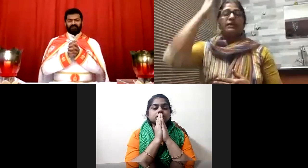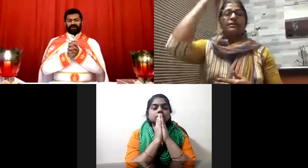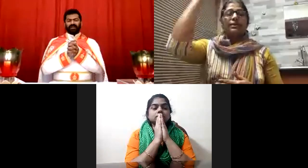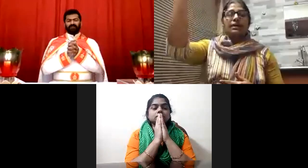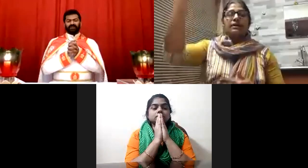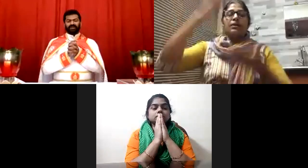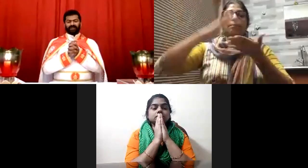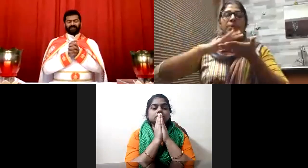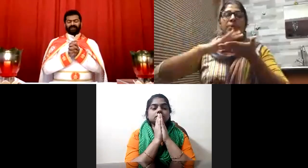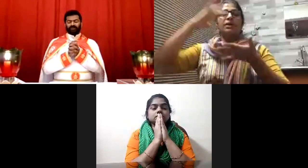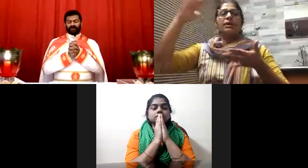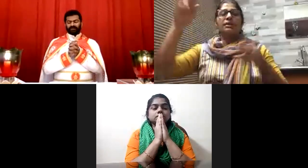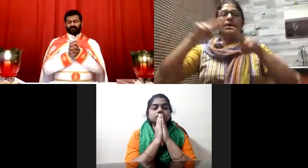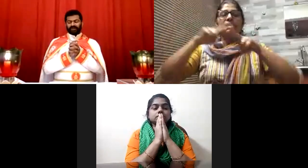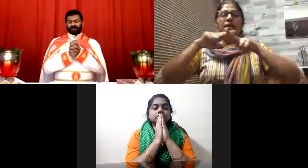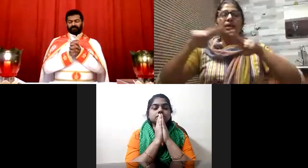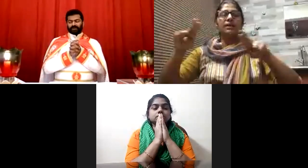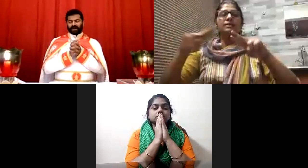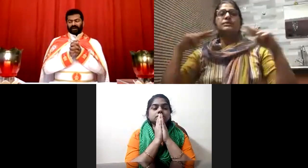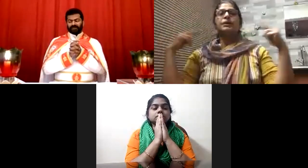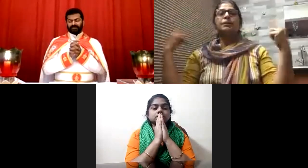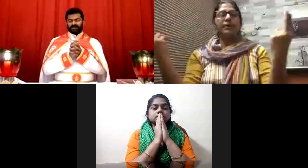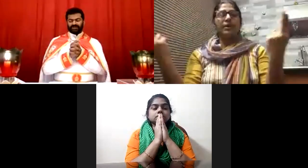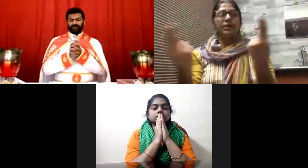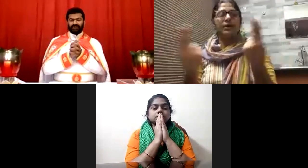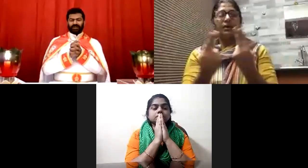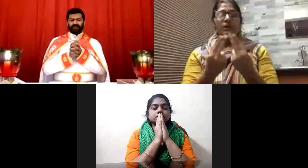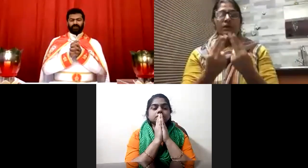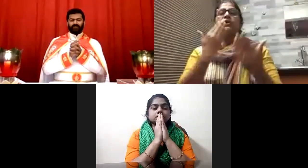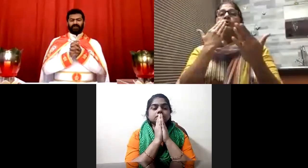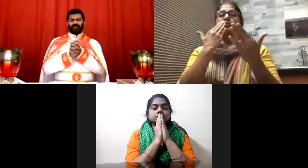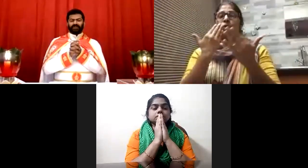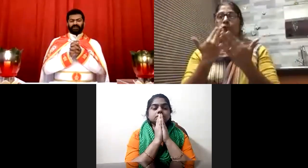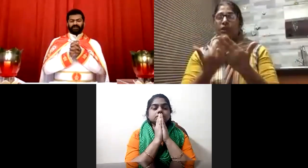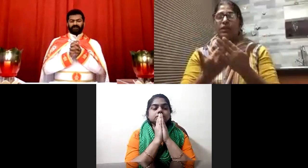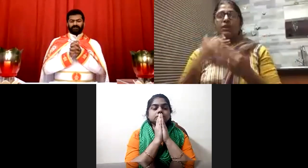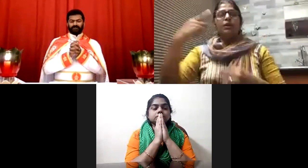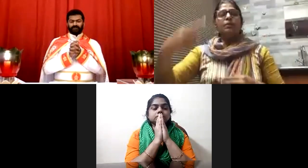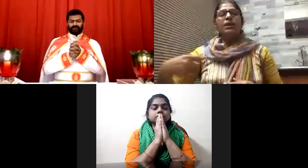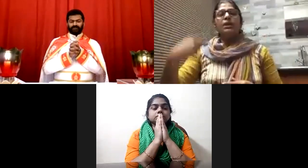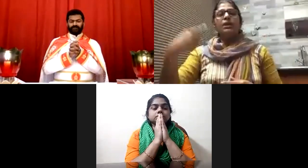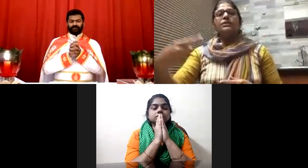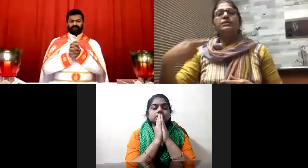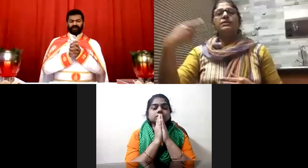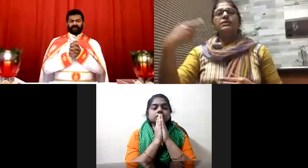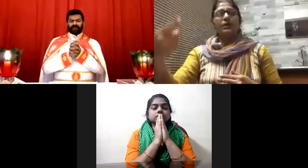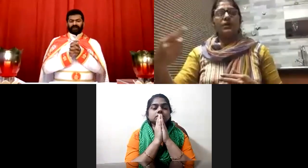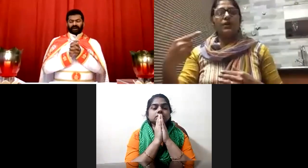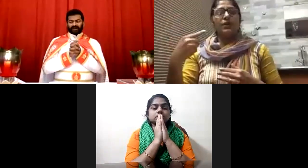നാഥൻ മഹിമ നിറഞ്ഞവനും പാരം സ്തുത്യനും എന്നെന്നും.